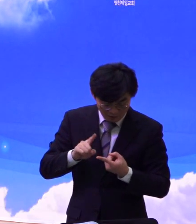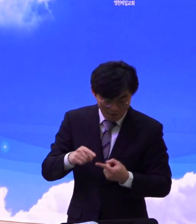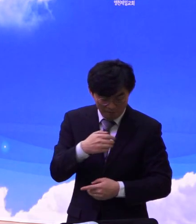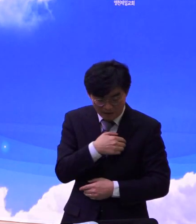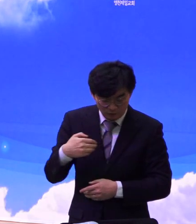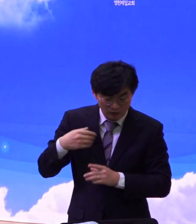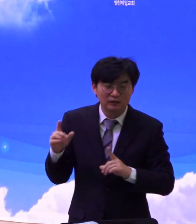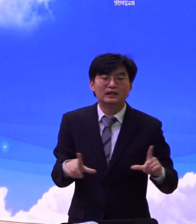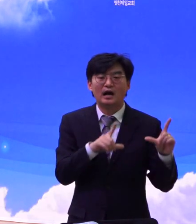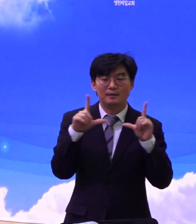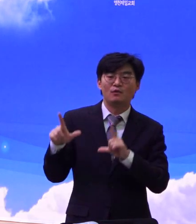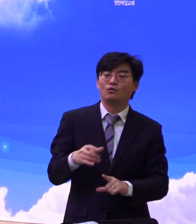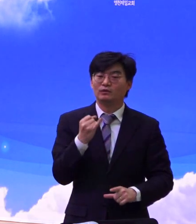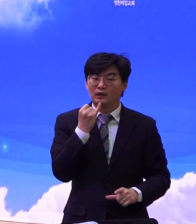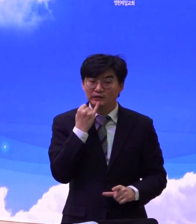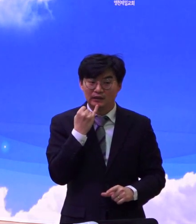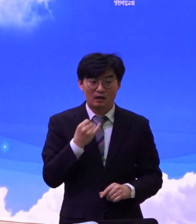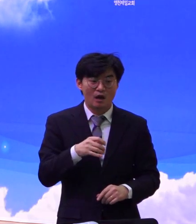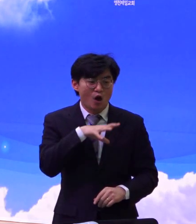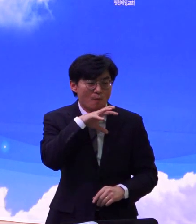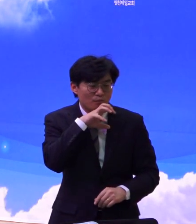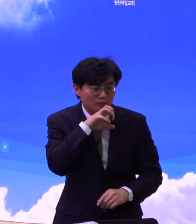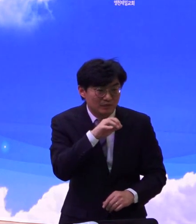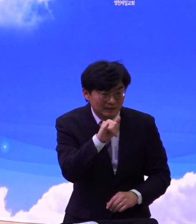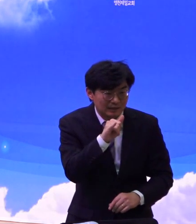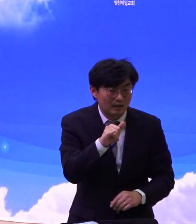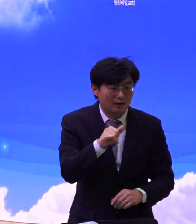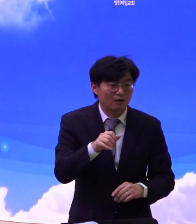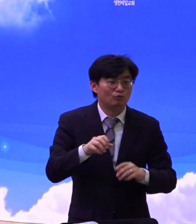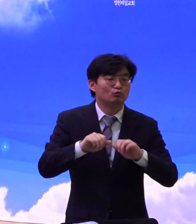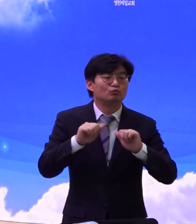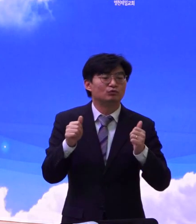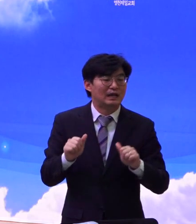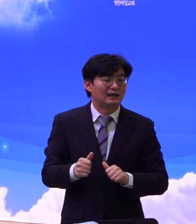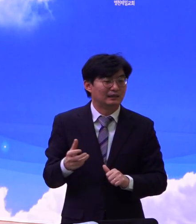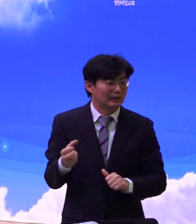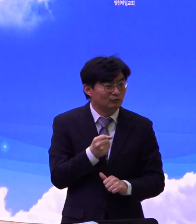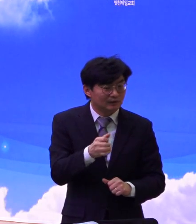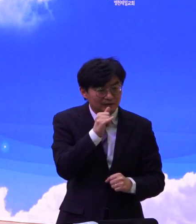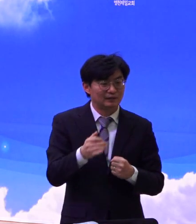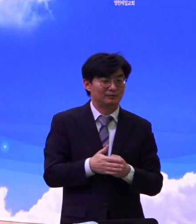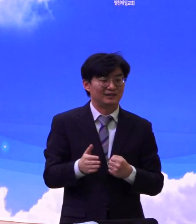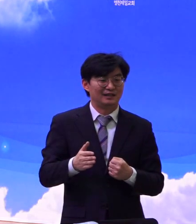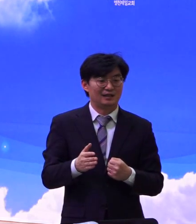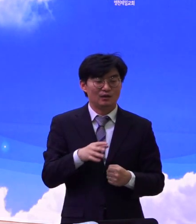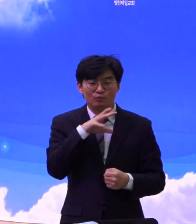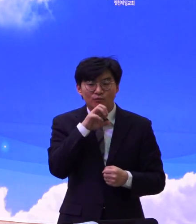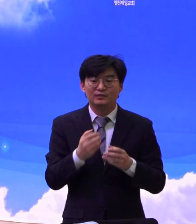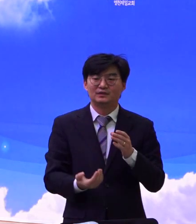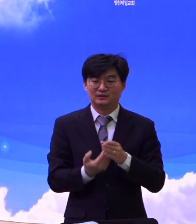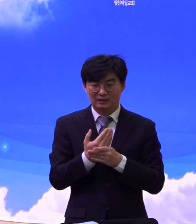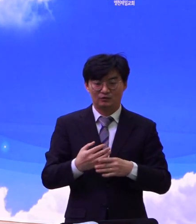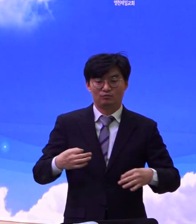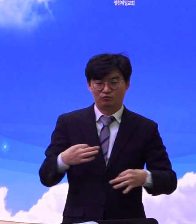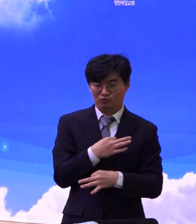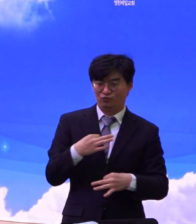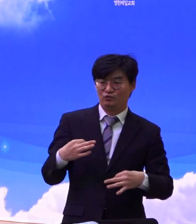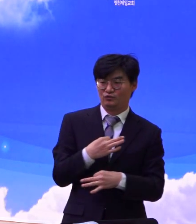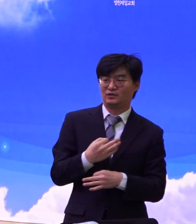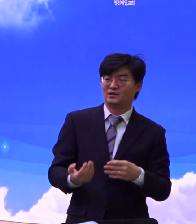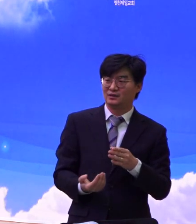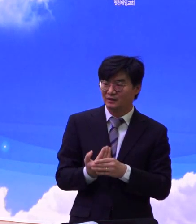주변의 가난한 사람들, 연약한 사람들에게 나눠주고 베풀며 섬기며 살아가는 것, 그것이 하나님의 뜻인데